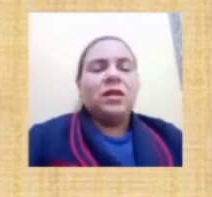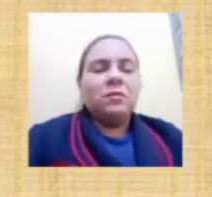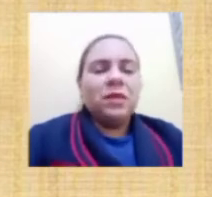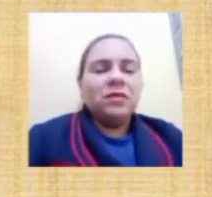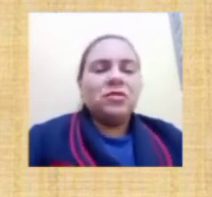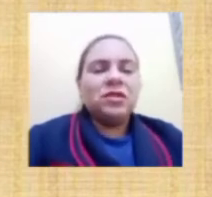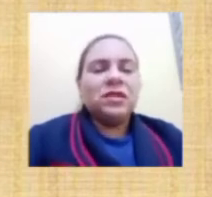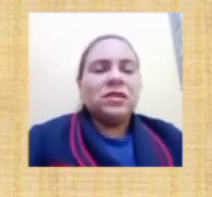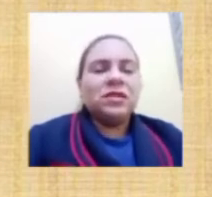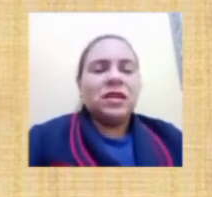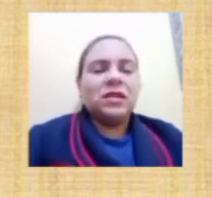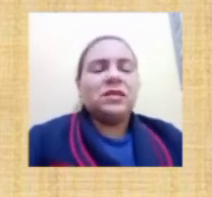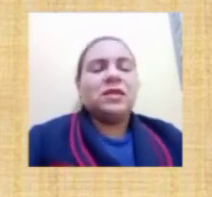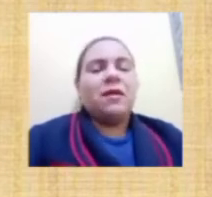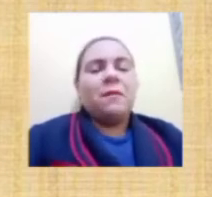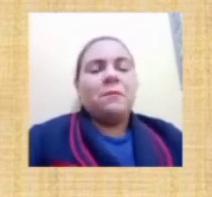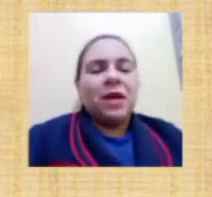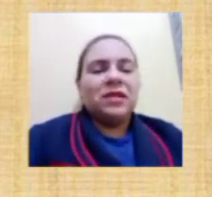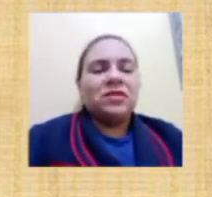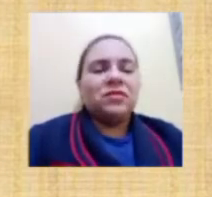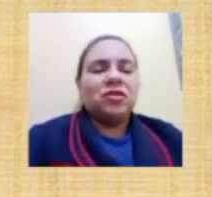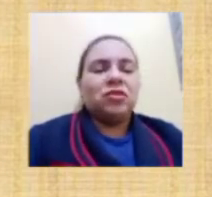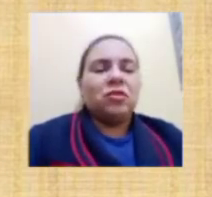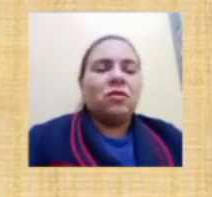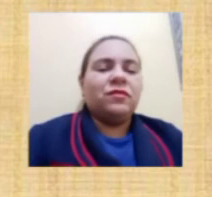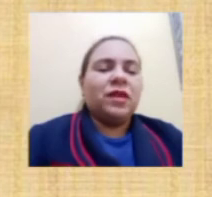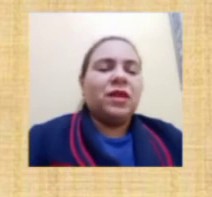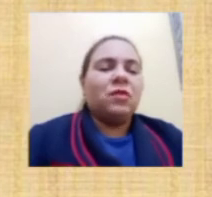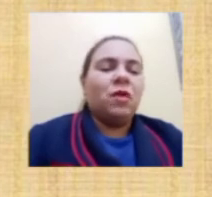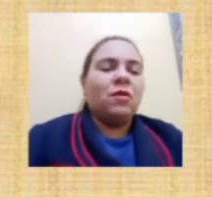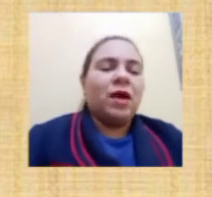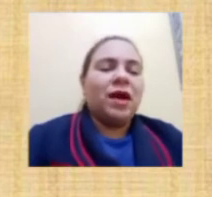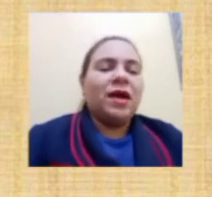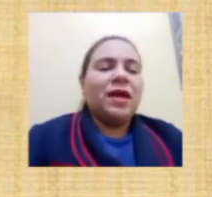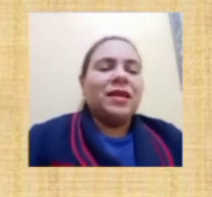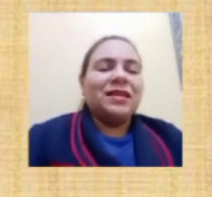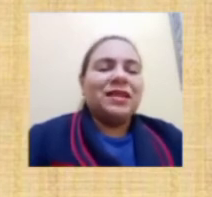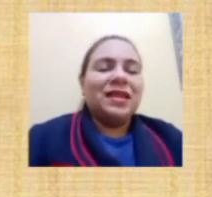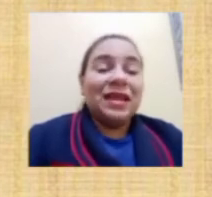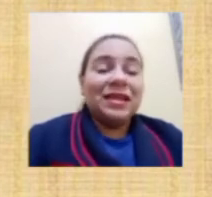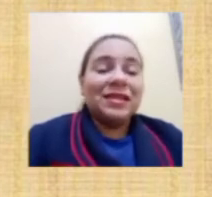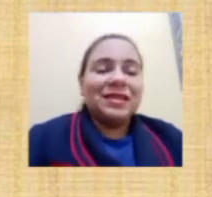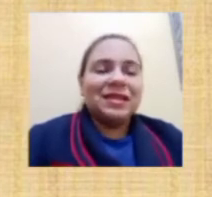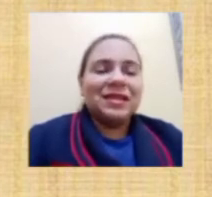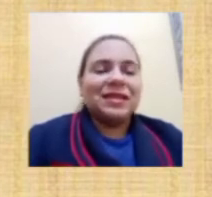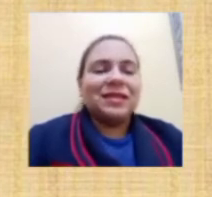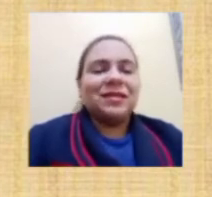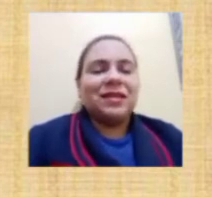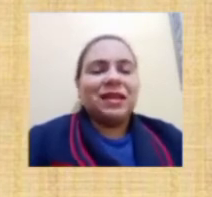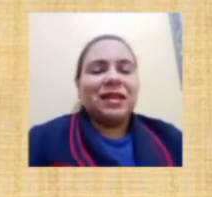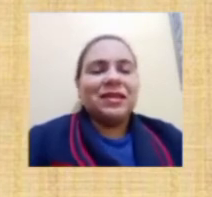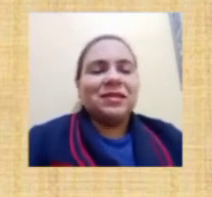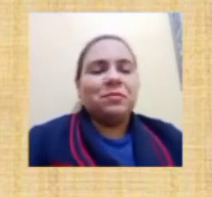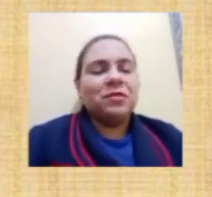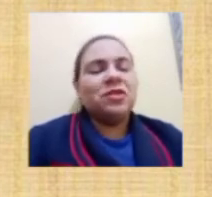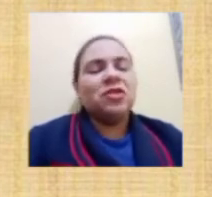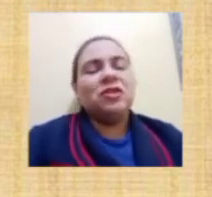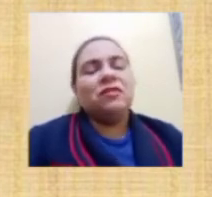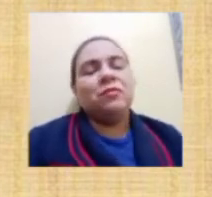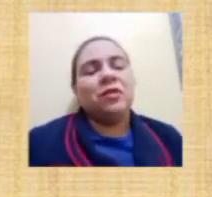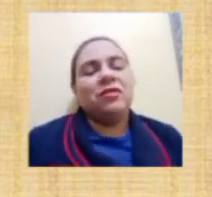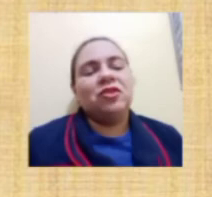Então, menos 8, menos 8 dá menos 16. Mais 10, mais 9, 19.